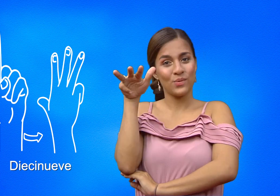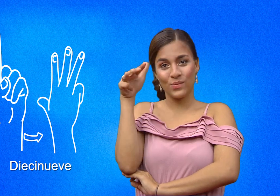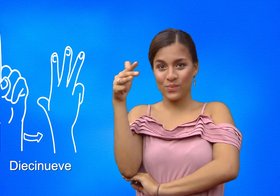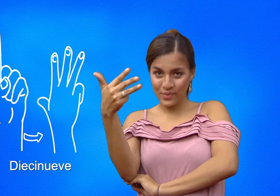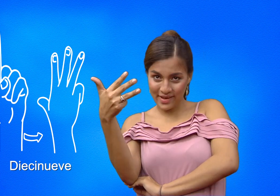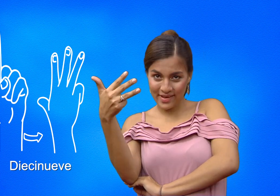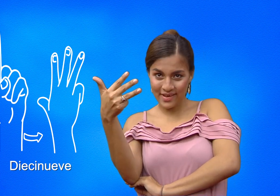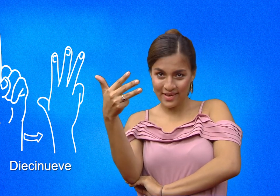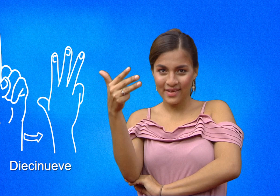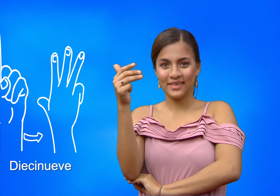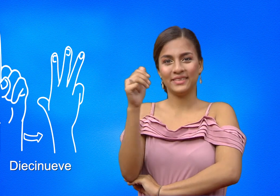19